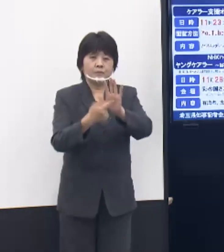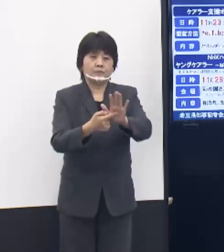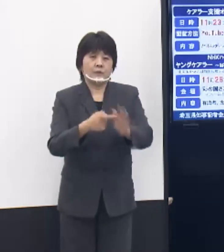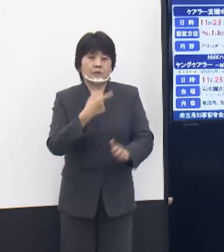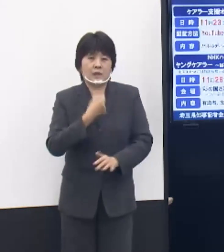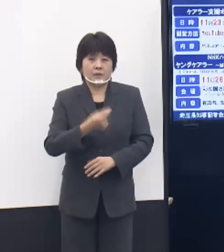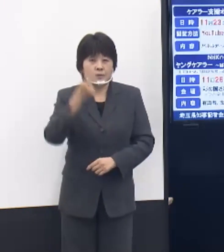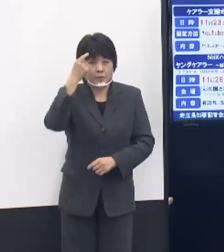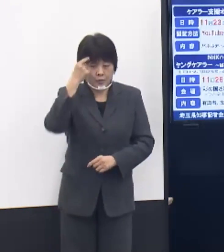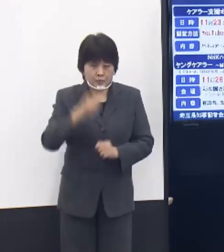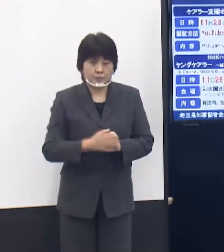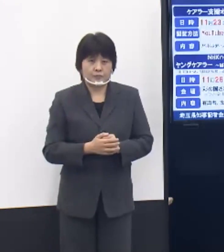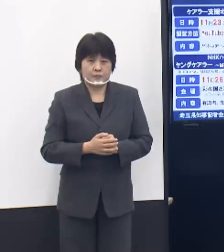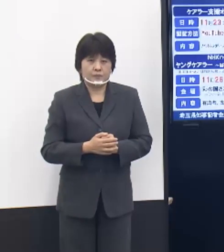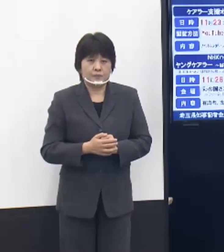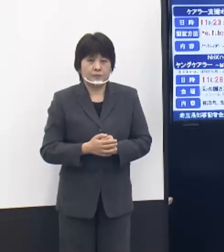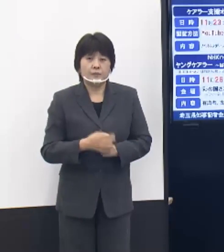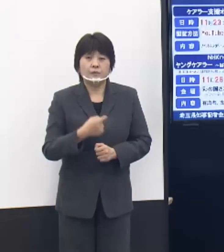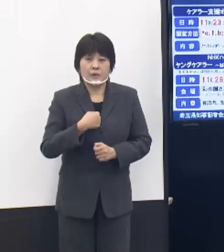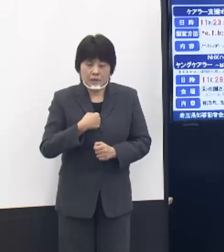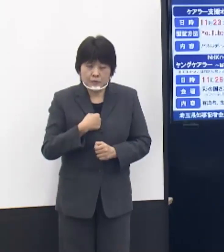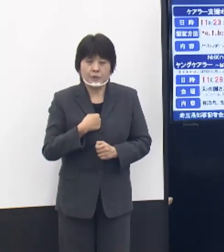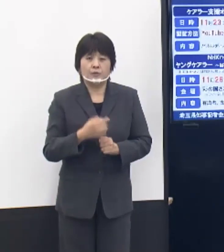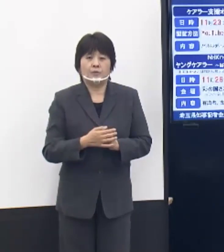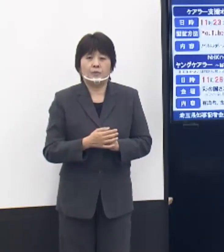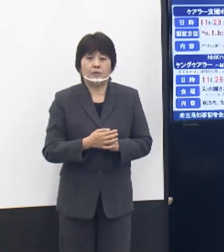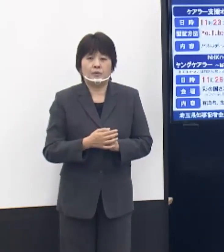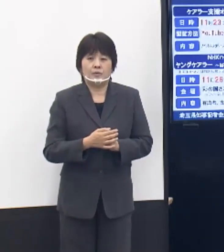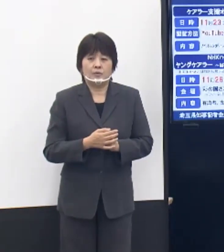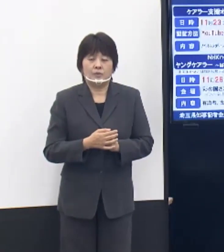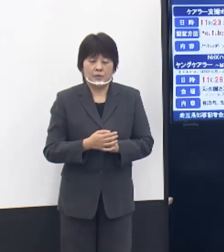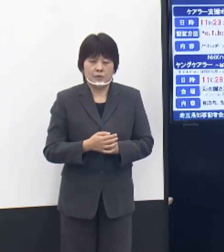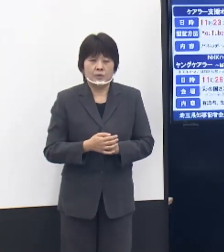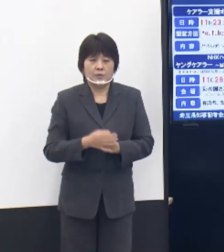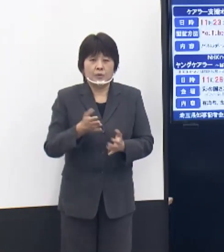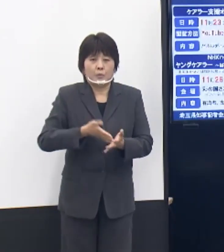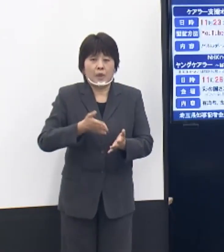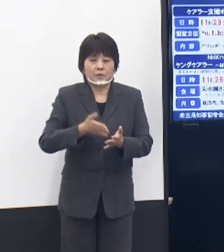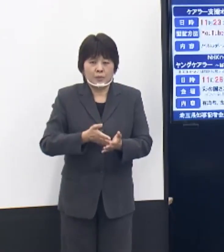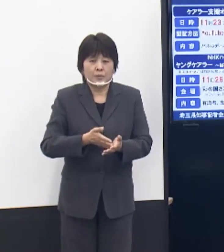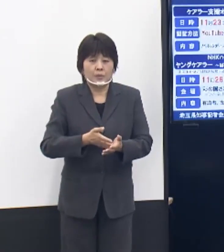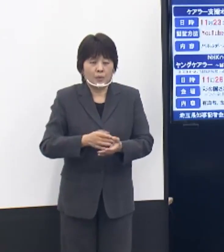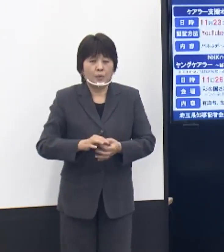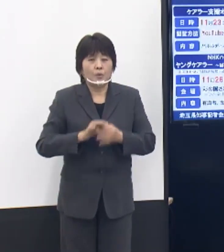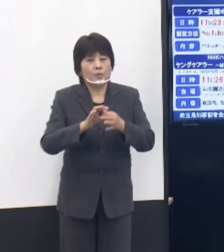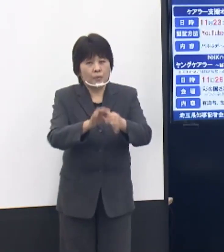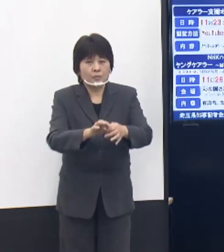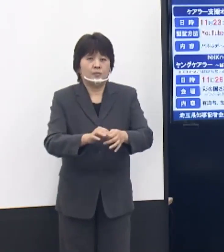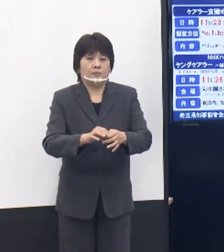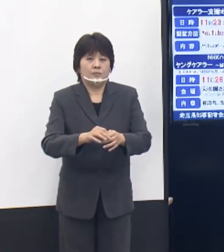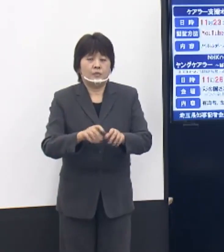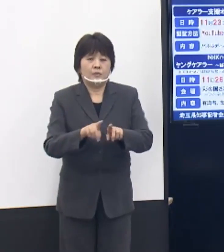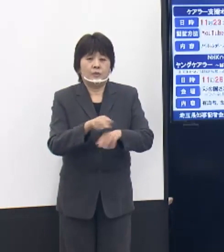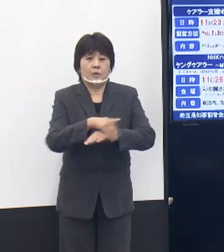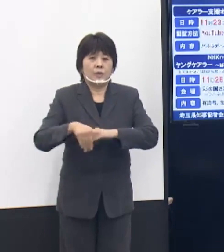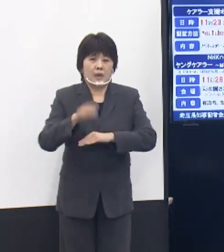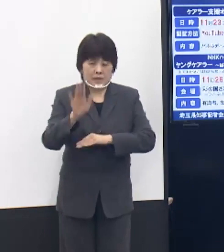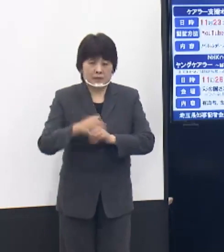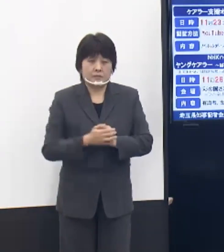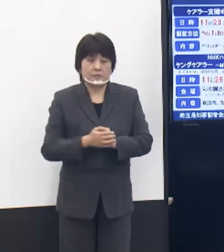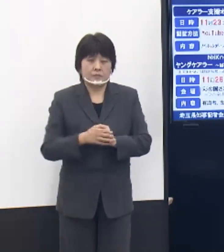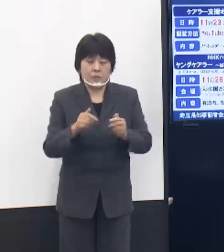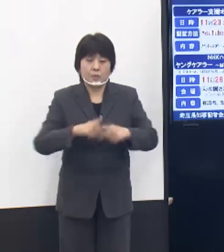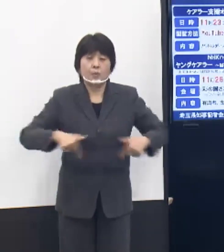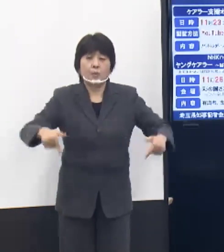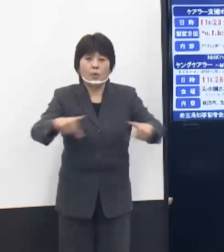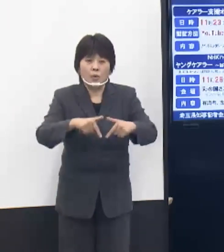えております。私もこの際メッセージを寄せる予定でございます。なお、このフォーラムでござい